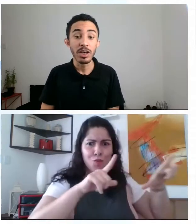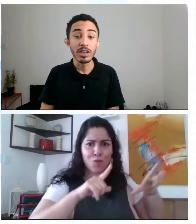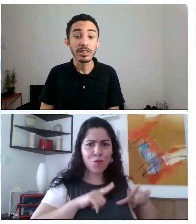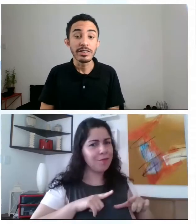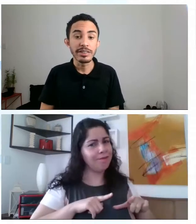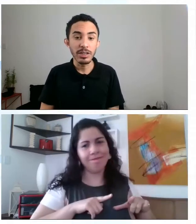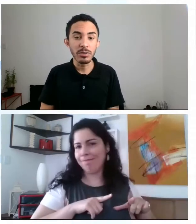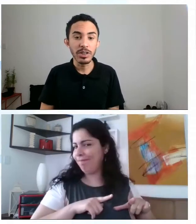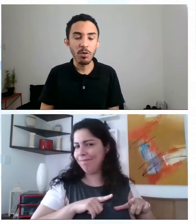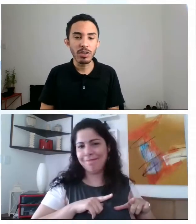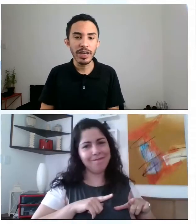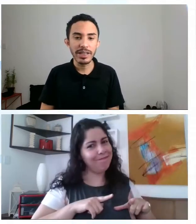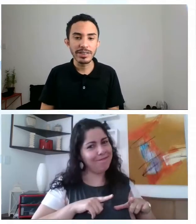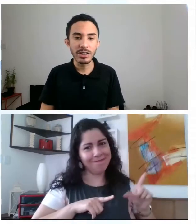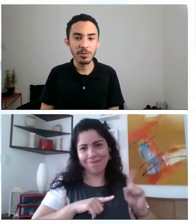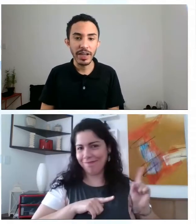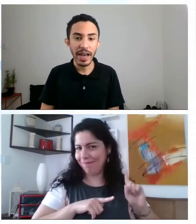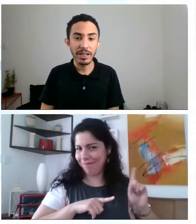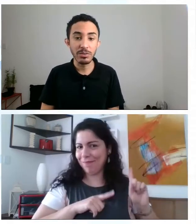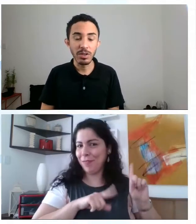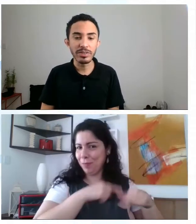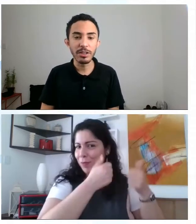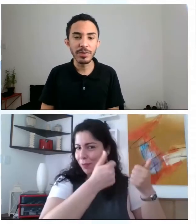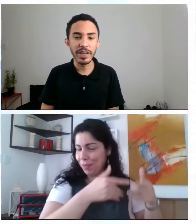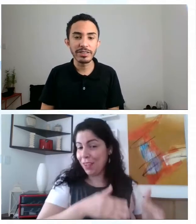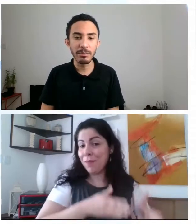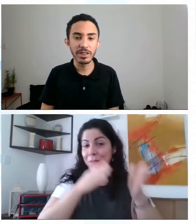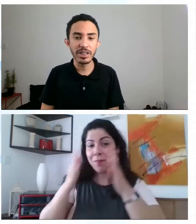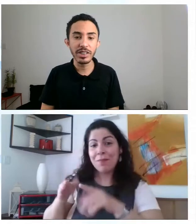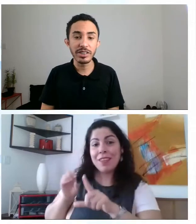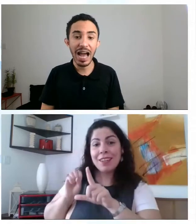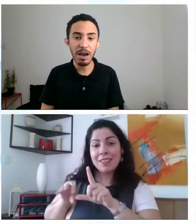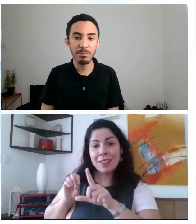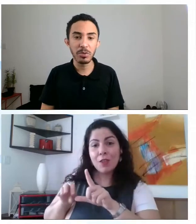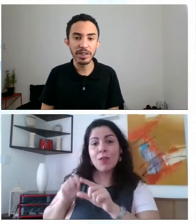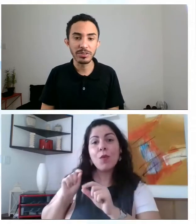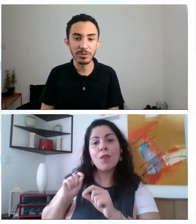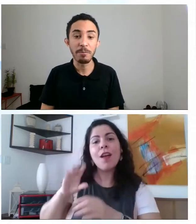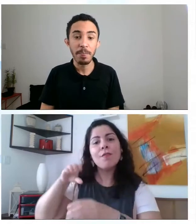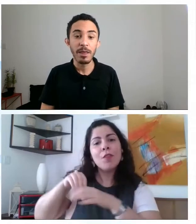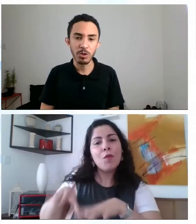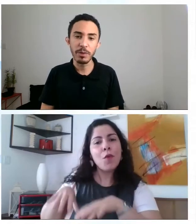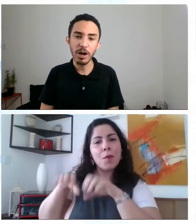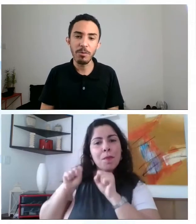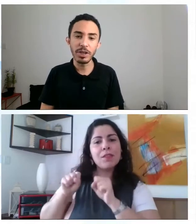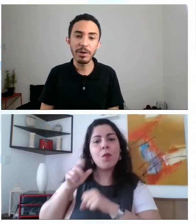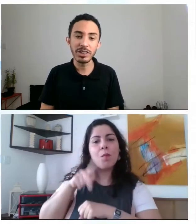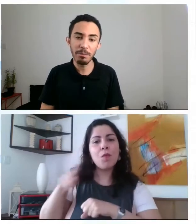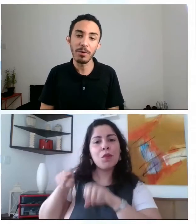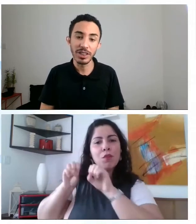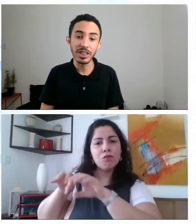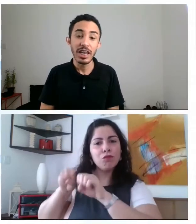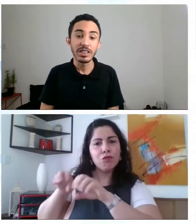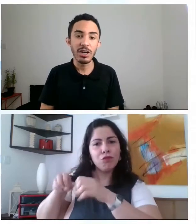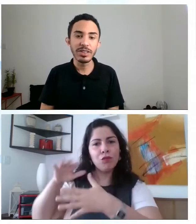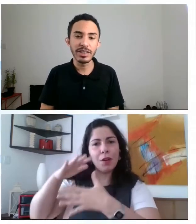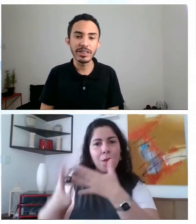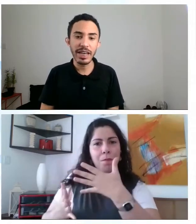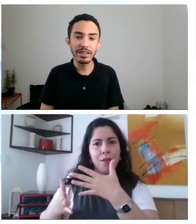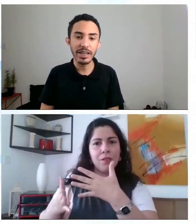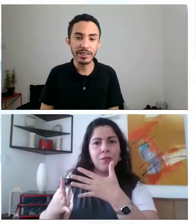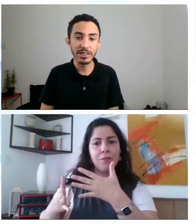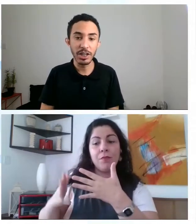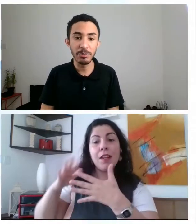interpretação. Sendo que, quando ele é certificado, não significa necessariamente que ele esteja apto a isso. Vou explicar um pouquinho mais depois. Já